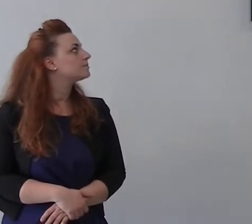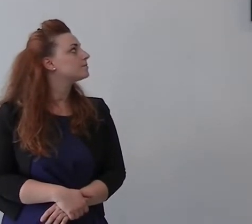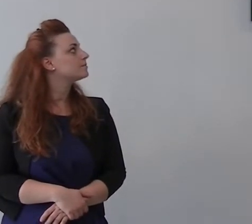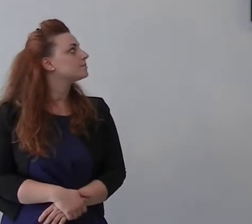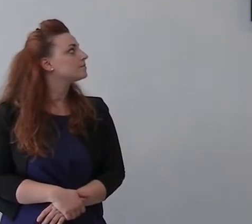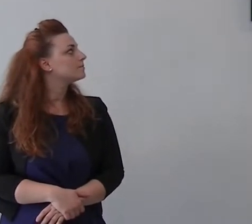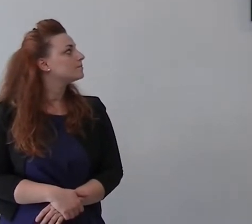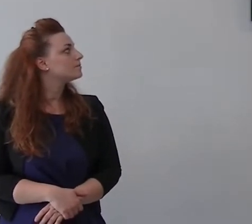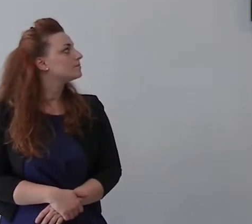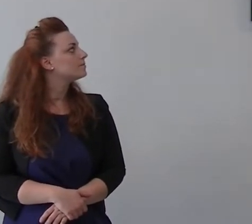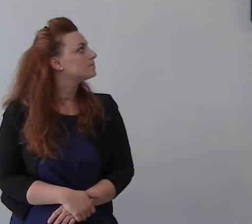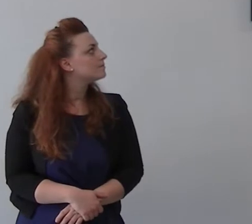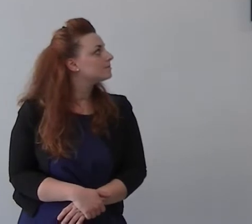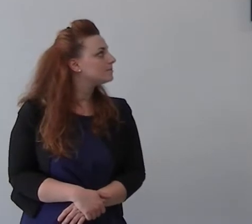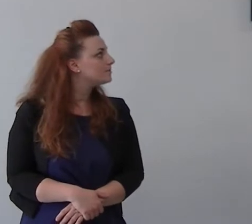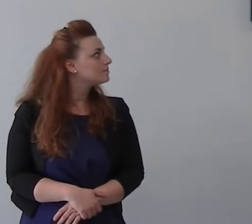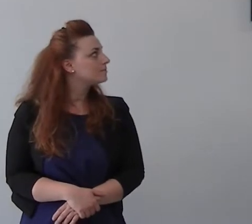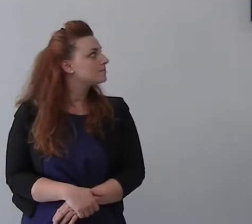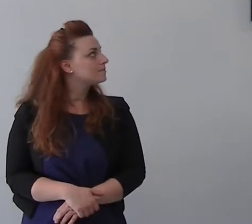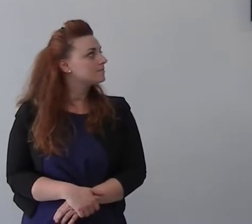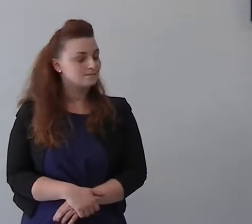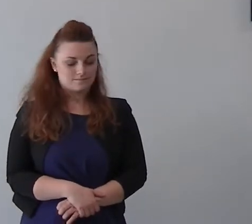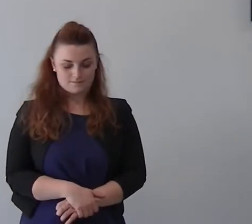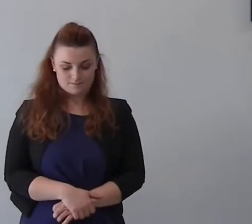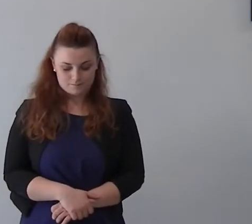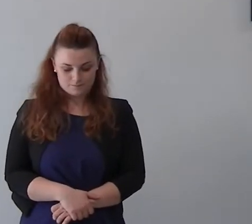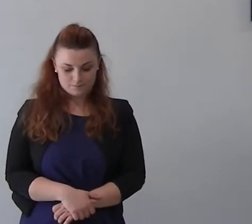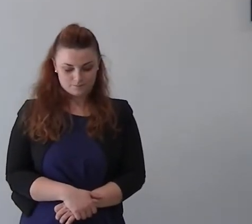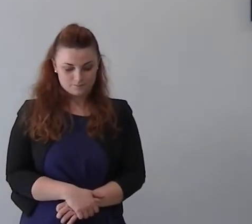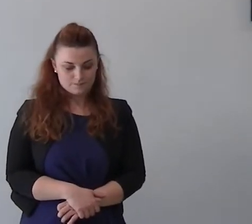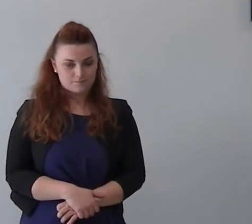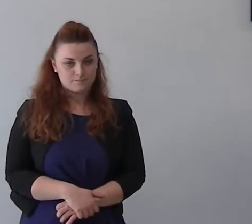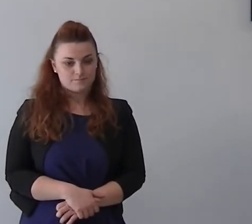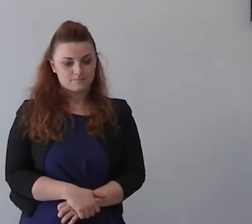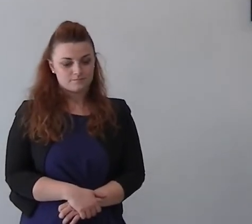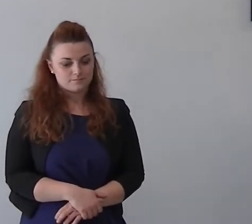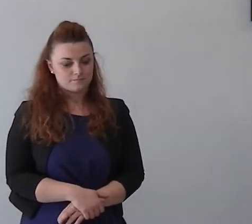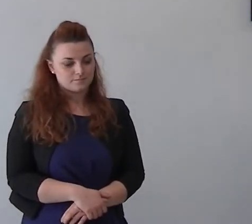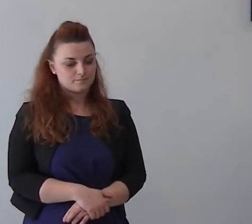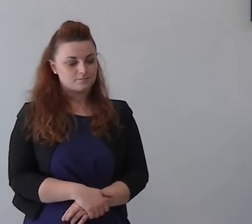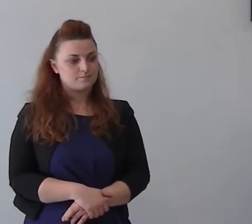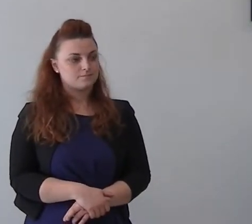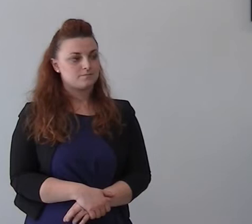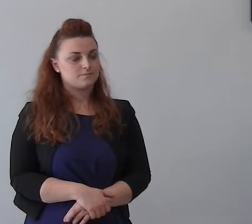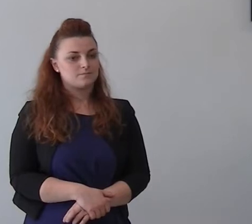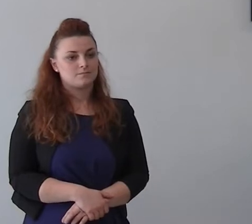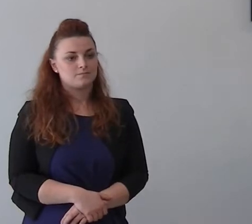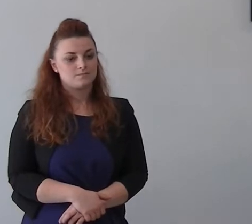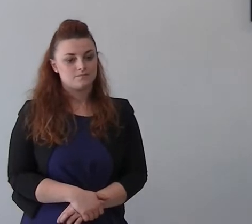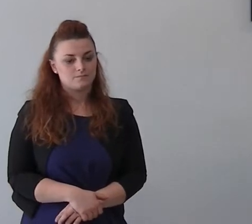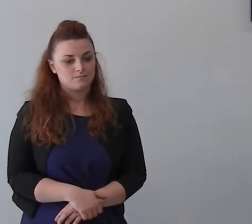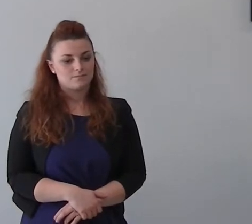So we have a lot. We covered, I think, a lot. Yeah. So remember, good, buono,